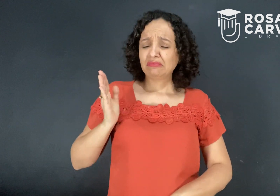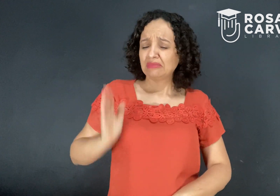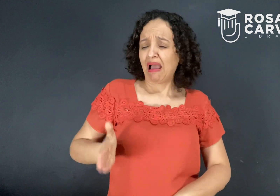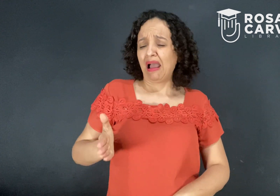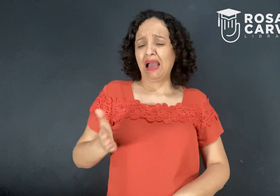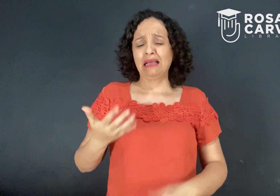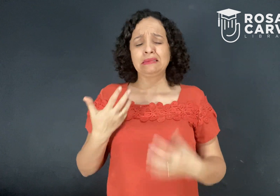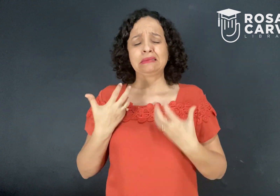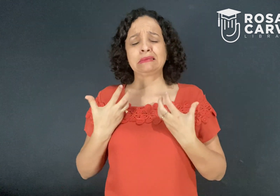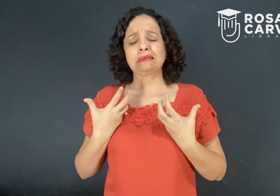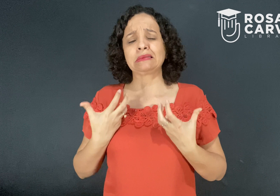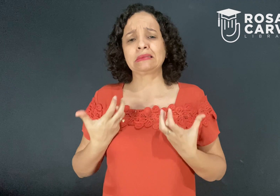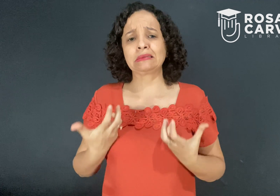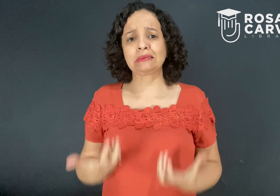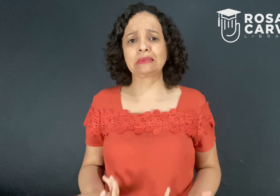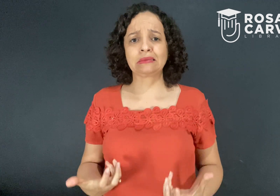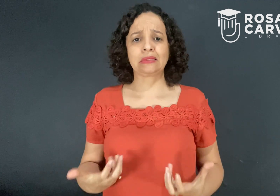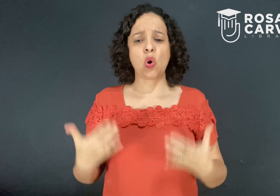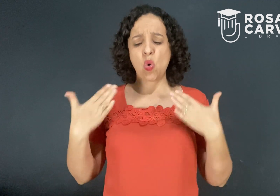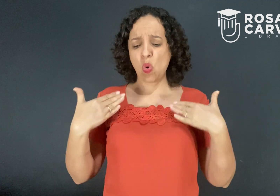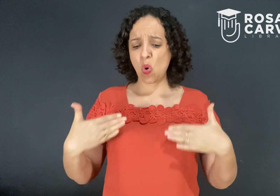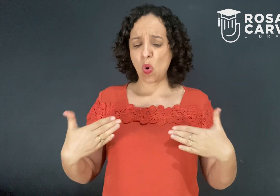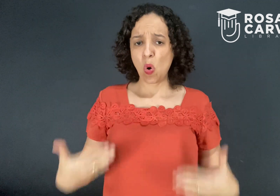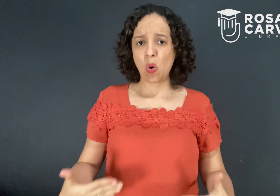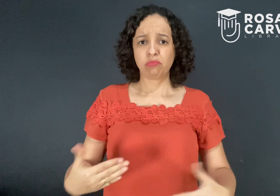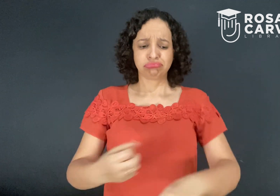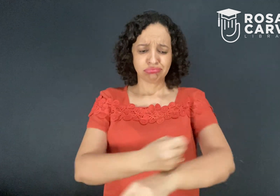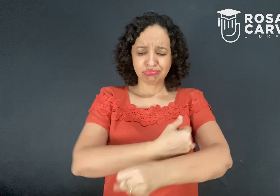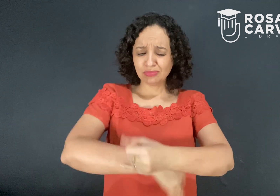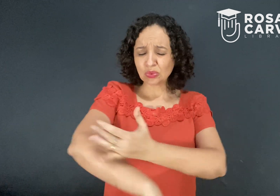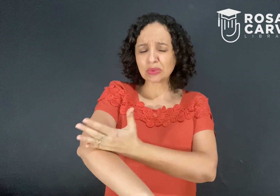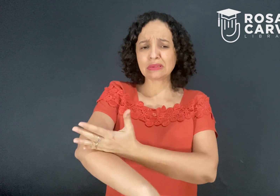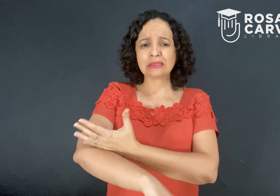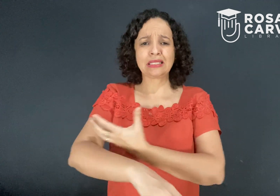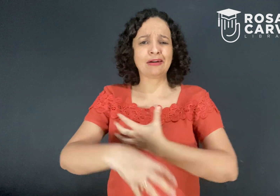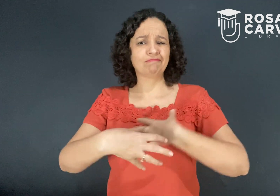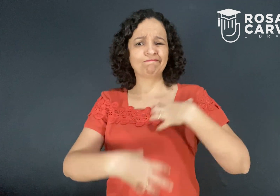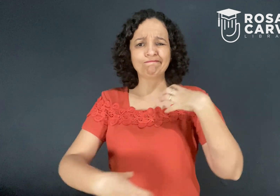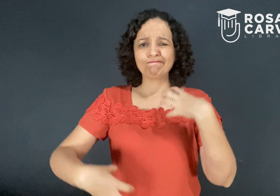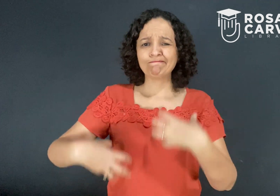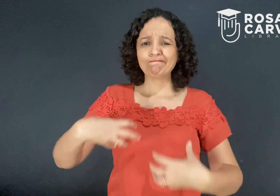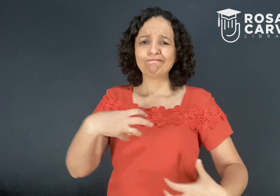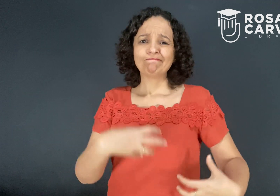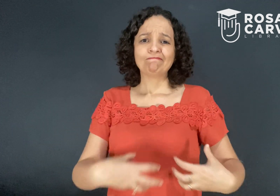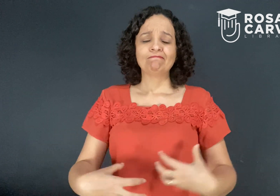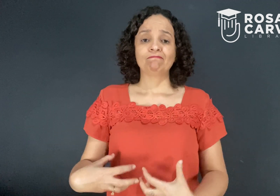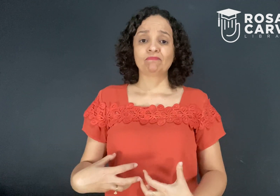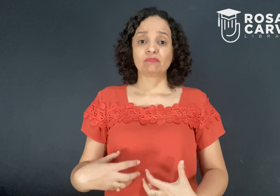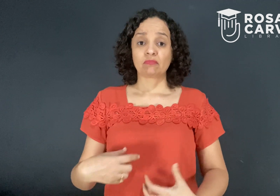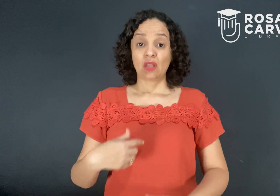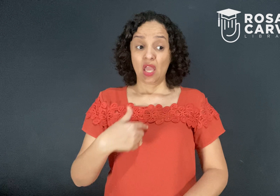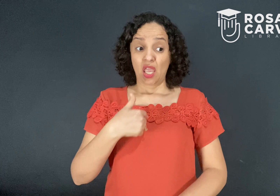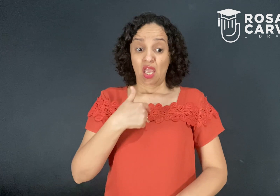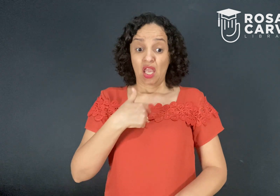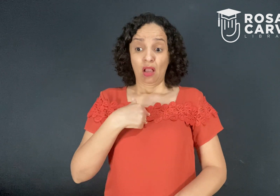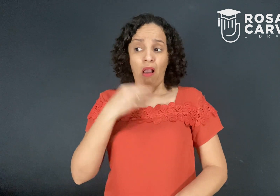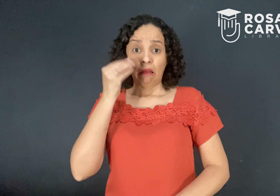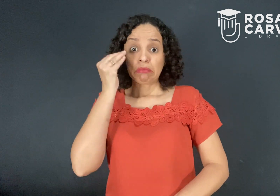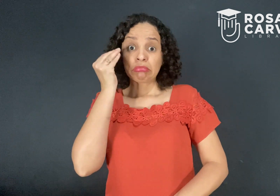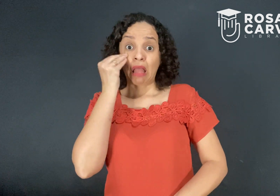um desgaste emocional, um cansaço físico muito grande. E como defesa, né,